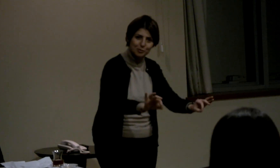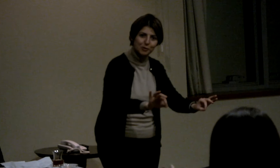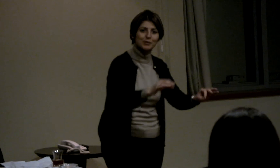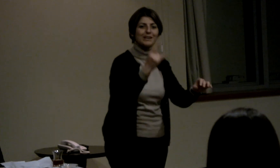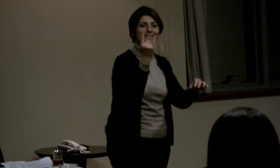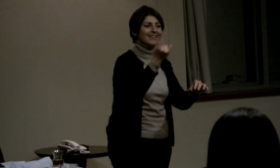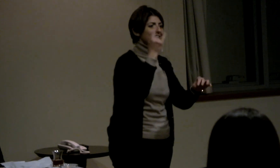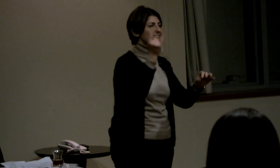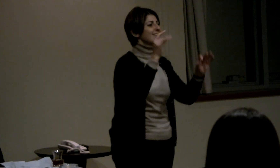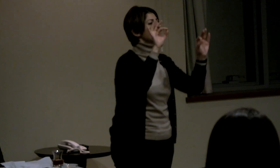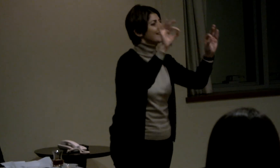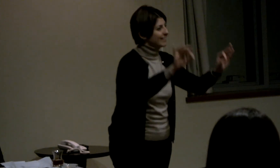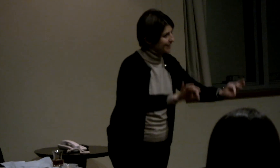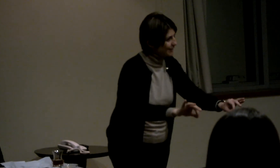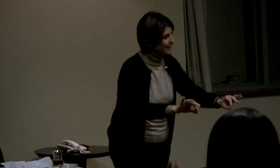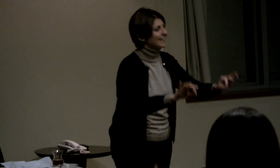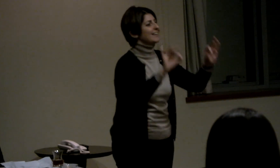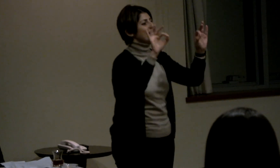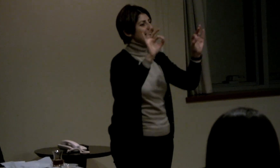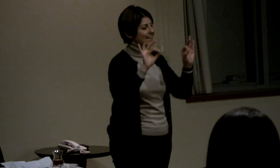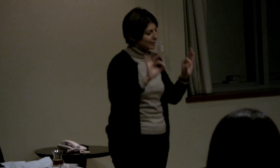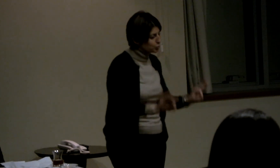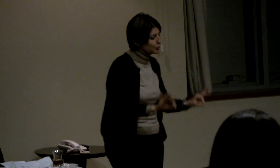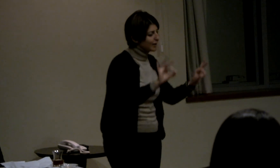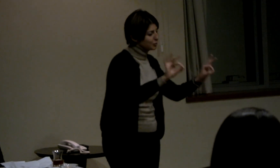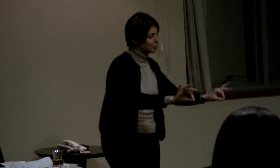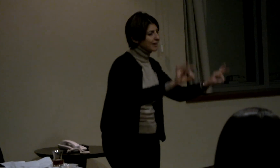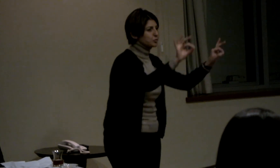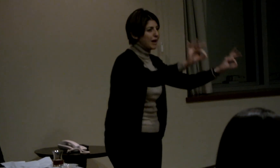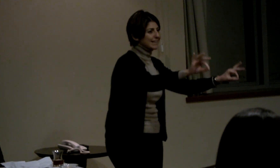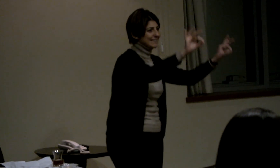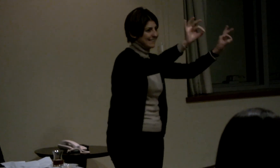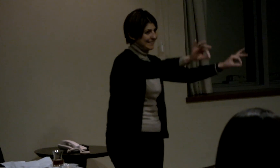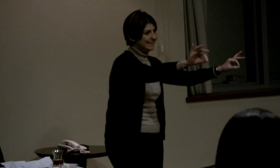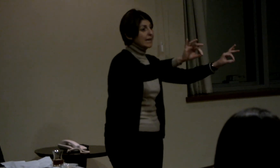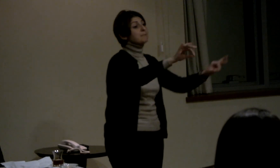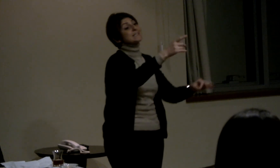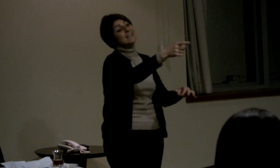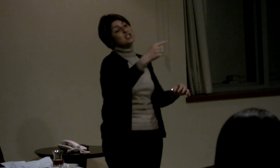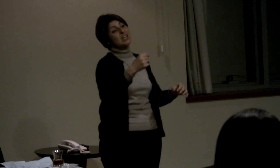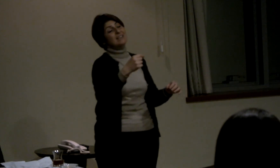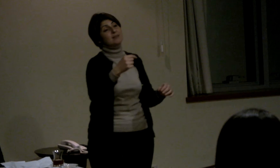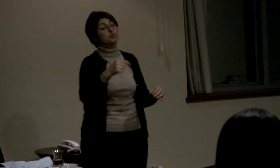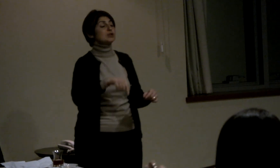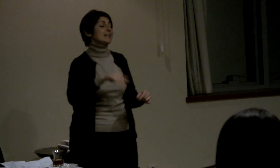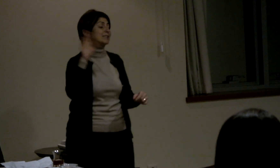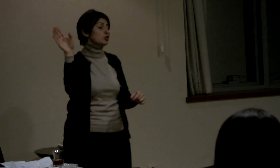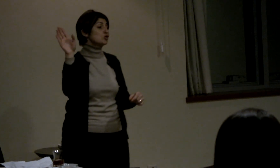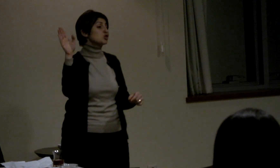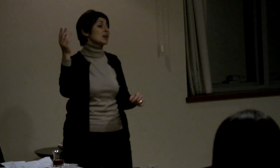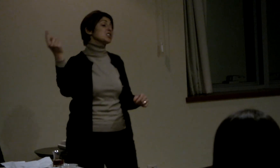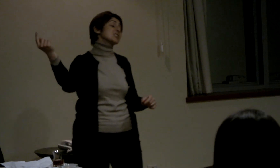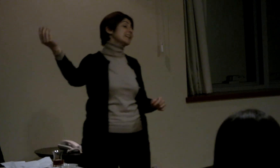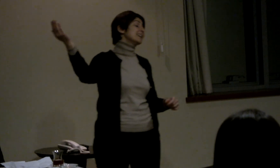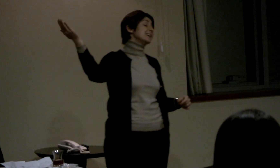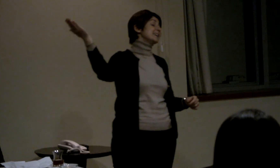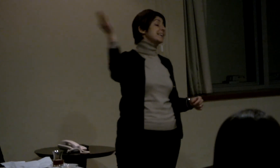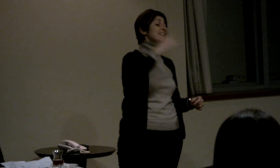durduk. Evet. Yani duraklı. Mesela şey, buradan gidiyoruz ya, işte